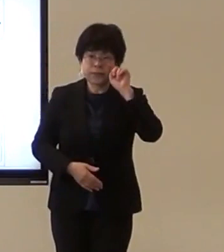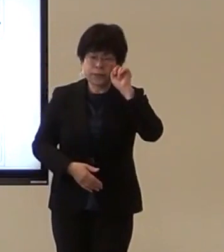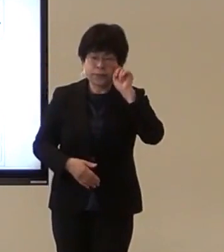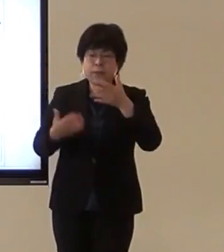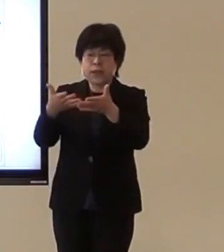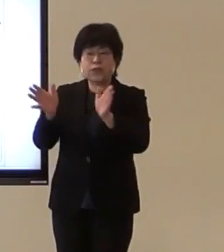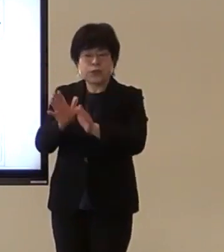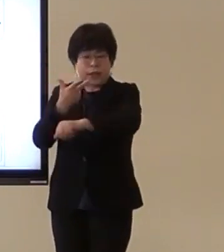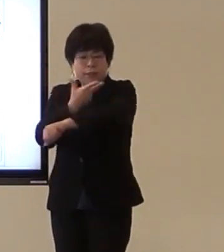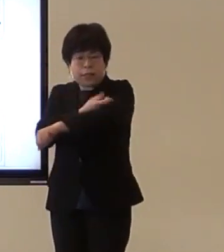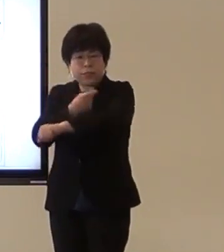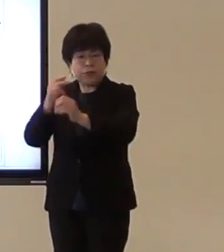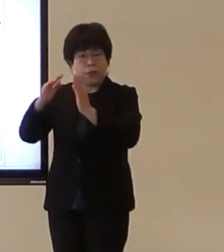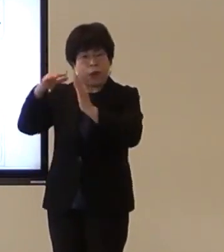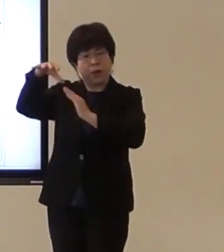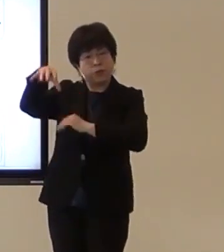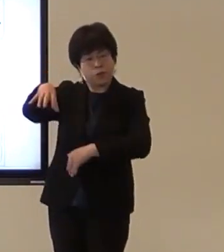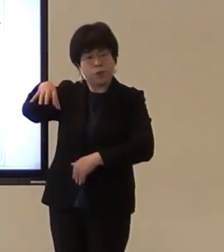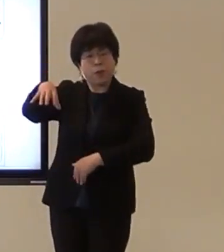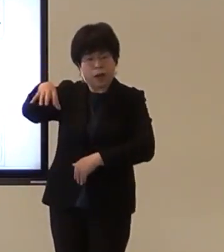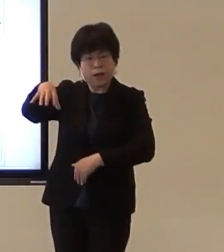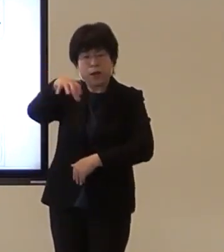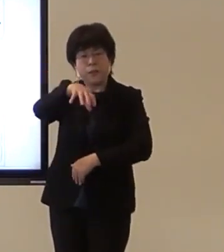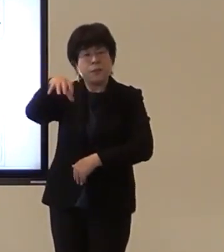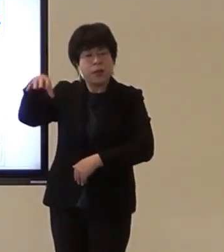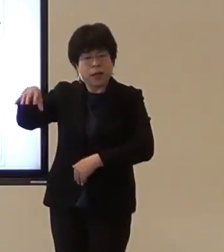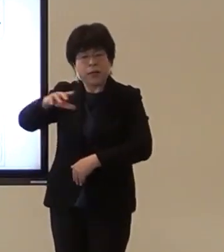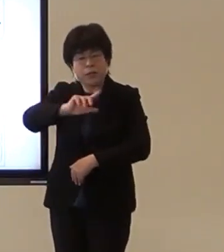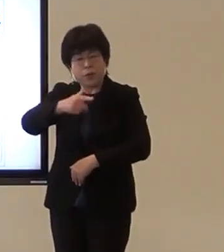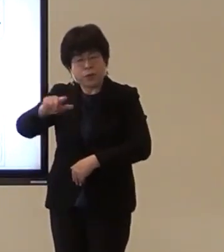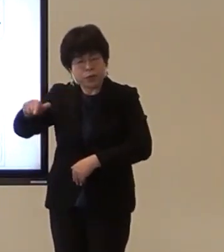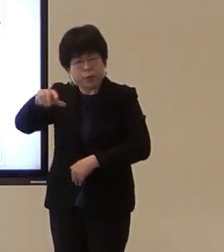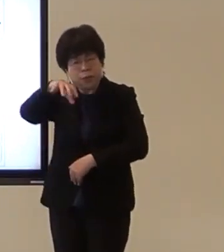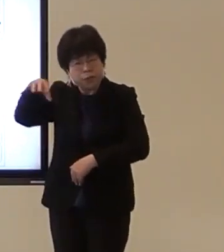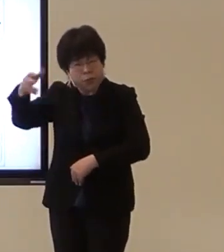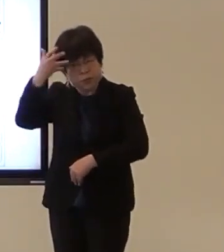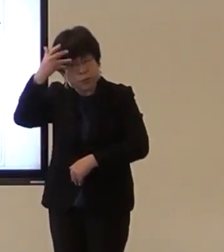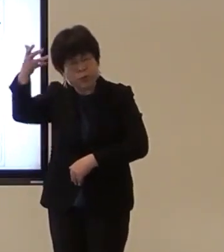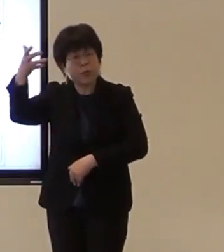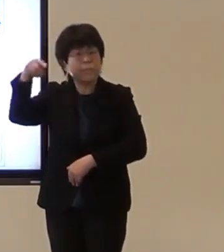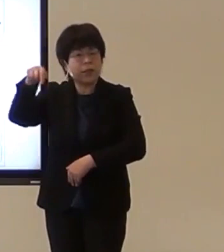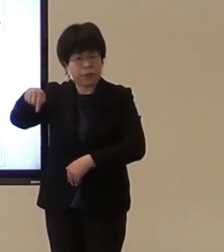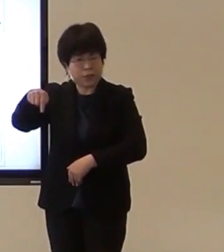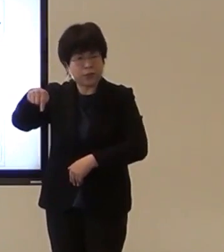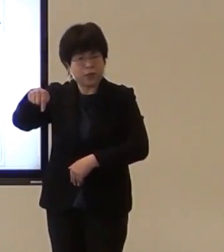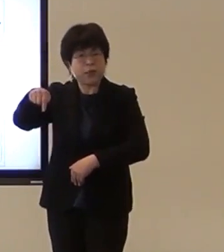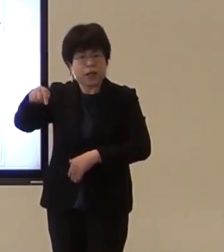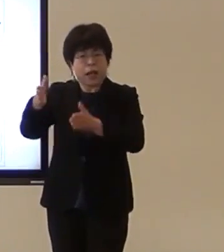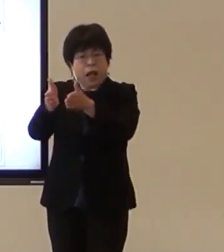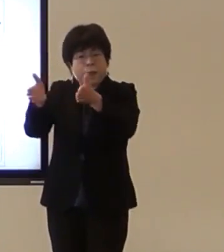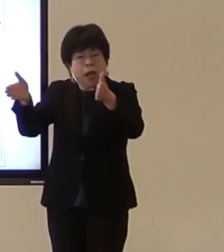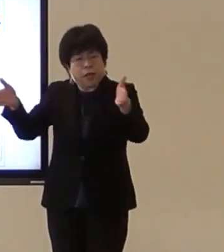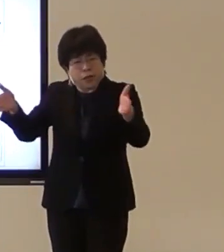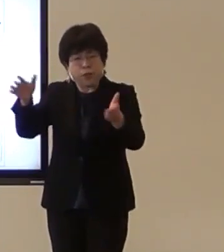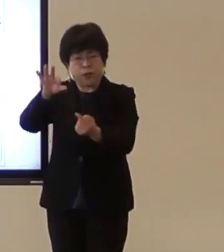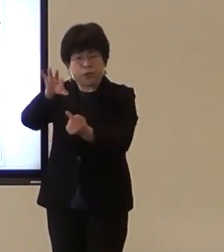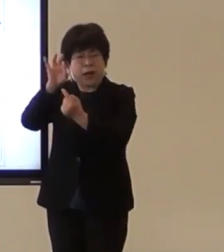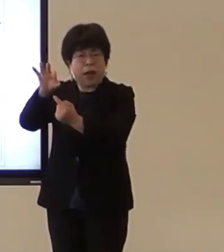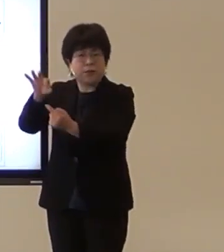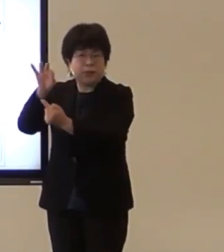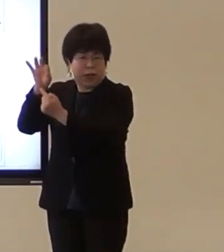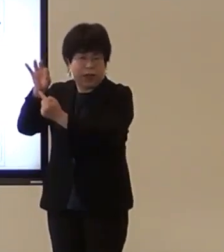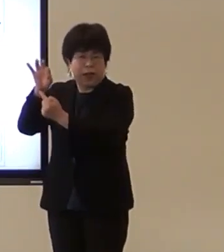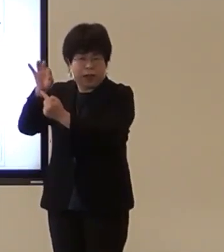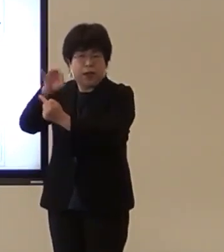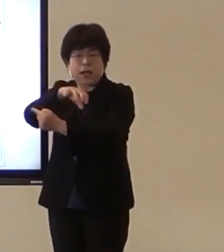の会場につきましては、現在さまざまな施設を想定し、幅広い選択肢の中から選定を行っている段